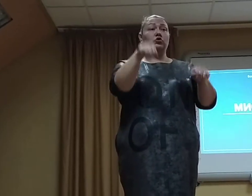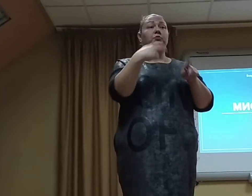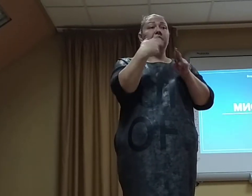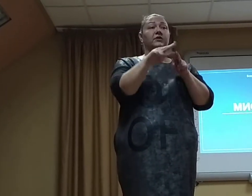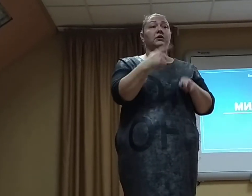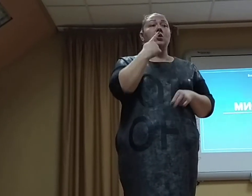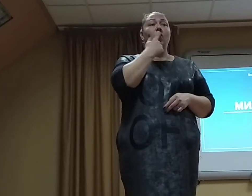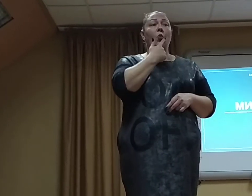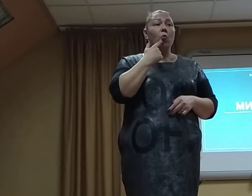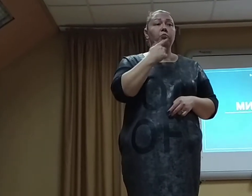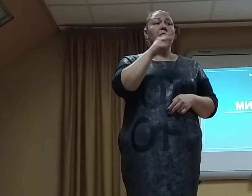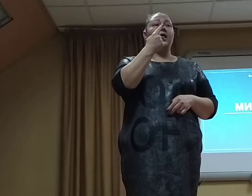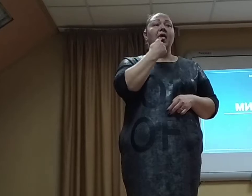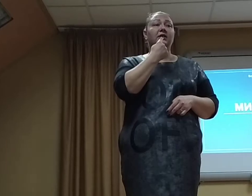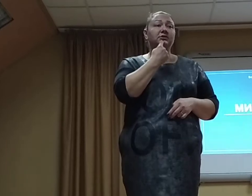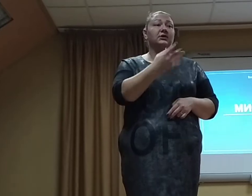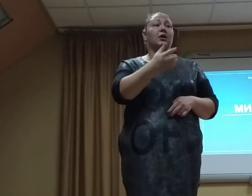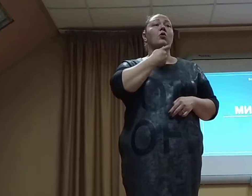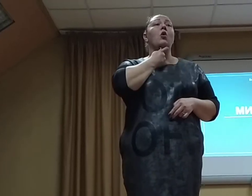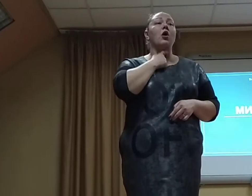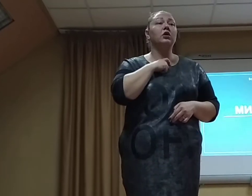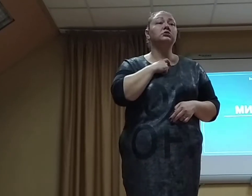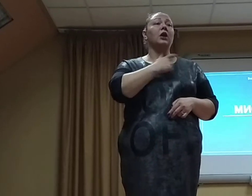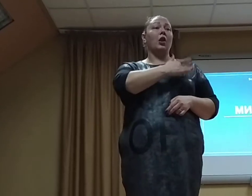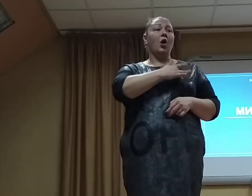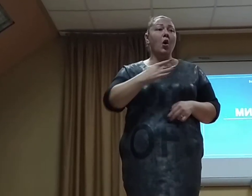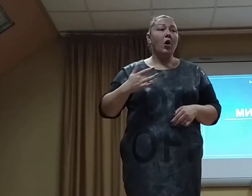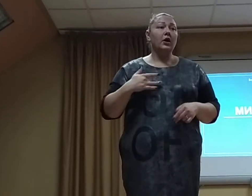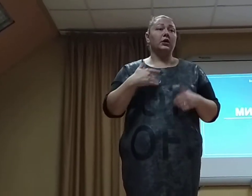часто развиваются раки именно этих областей.